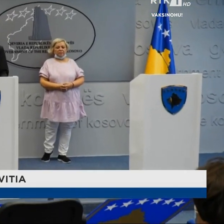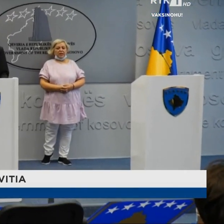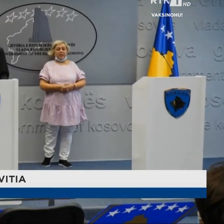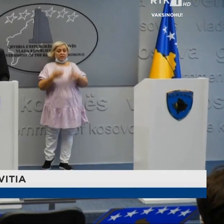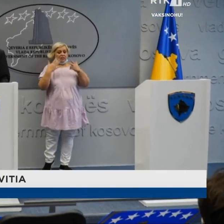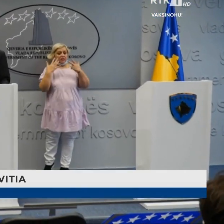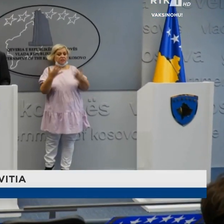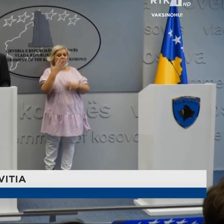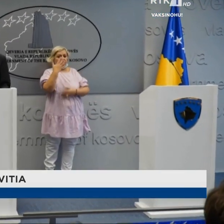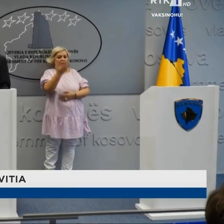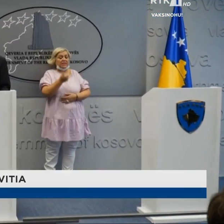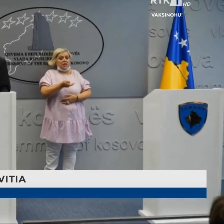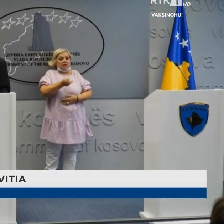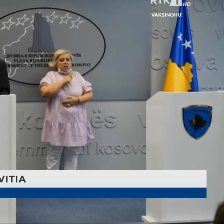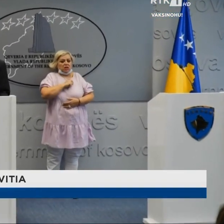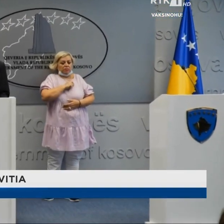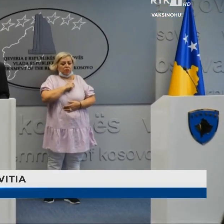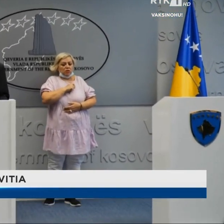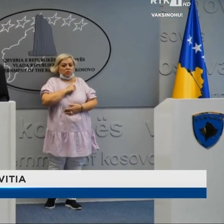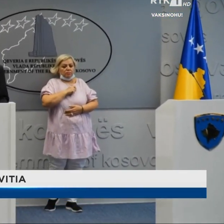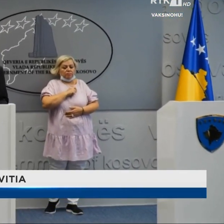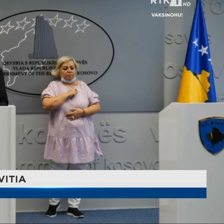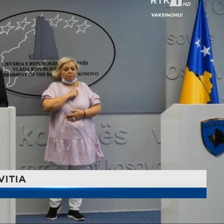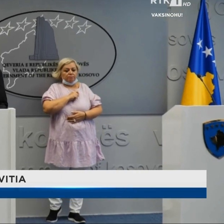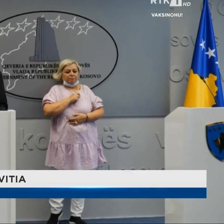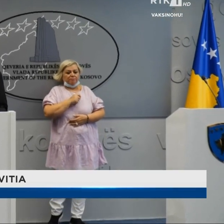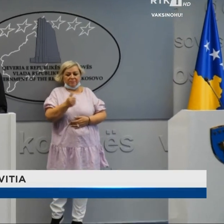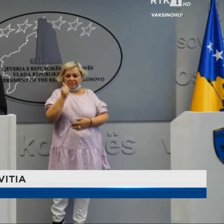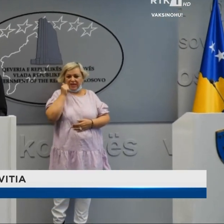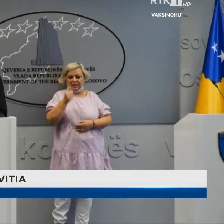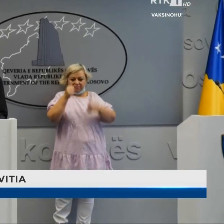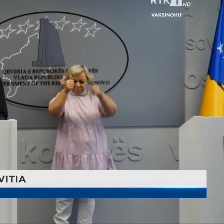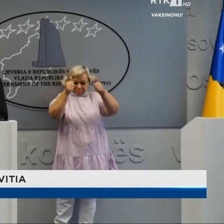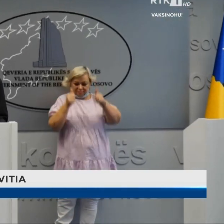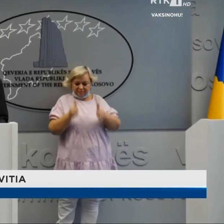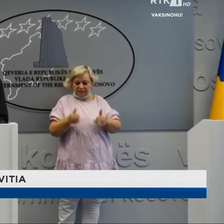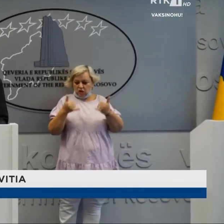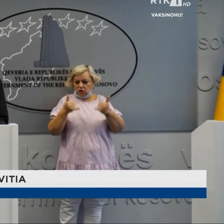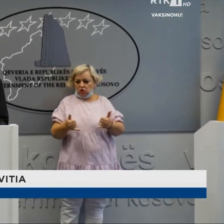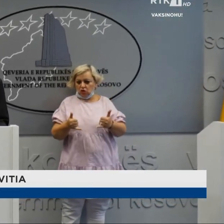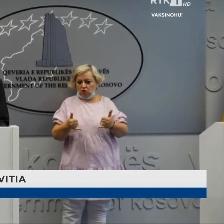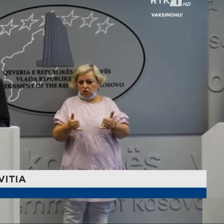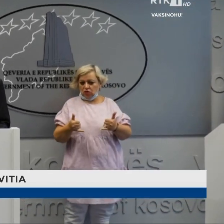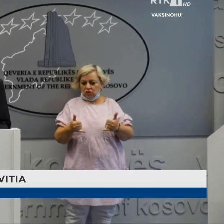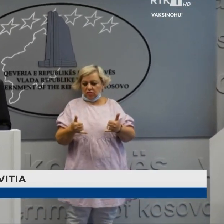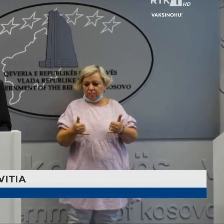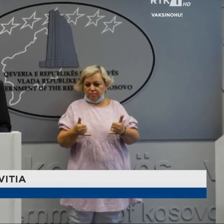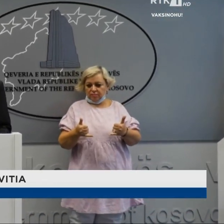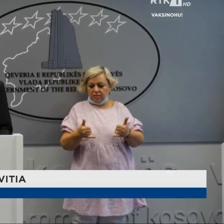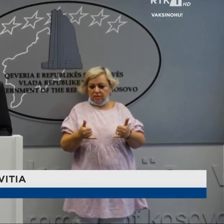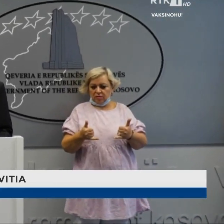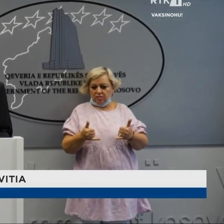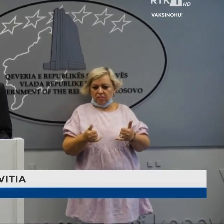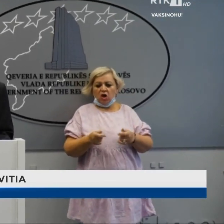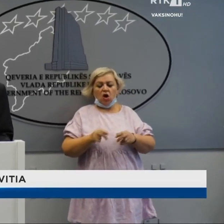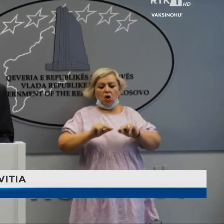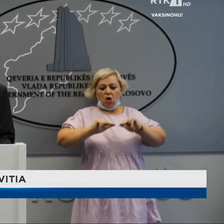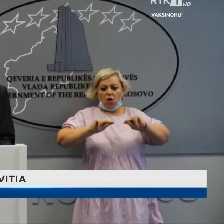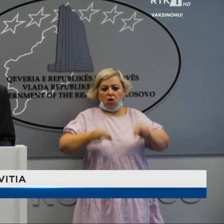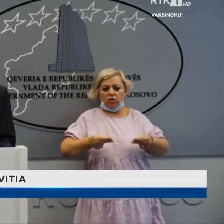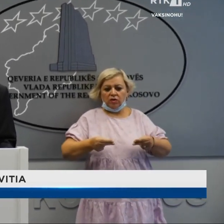Të 85 inspektorët të cilët ka dalë lista dje, janë thirrur sot për të nënshuar